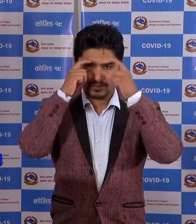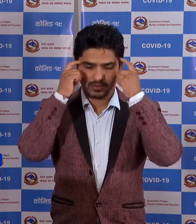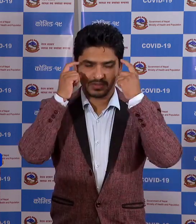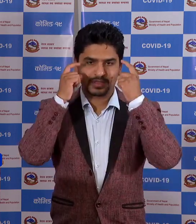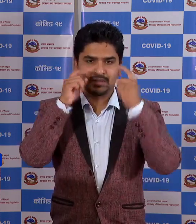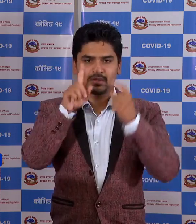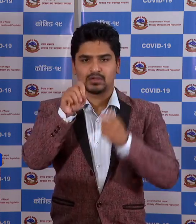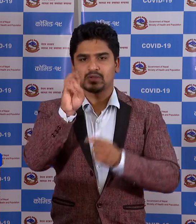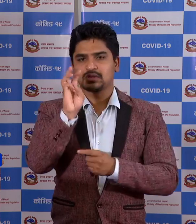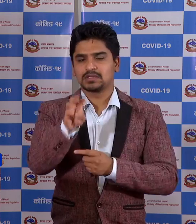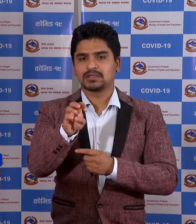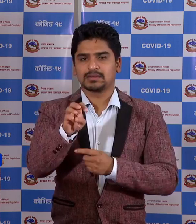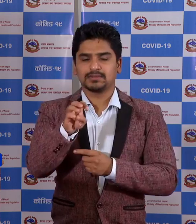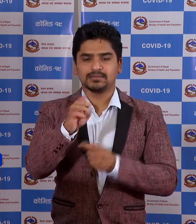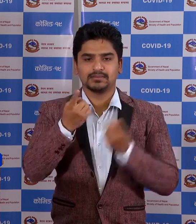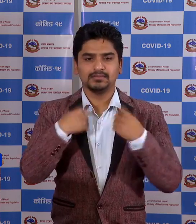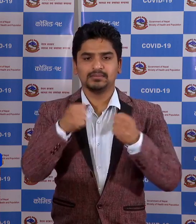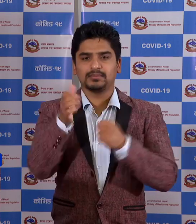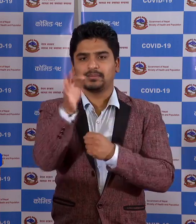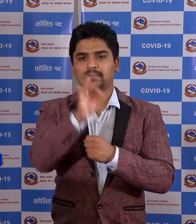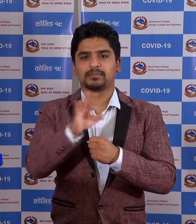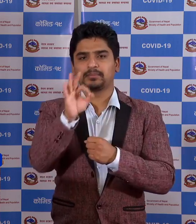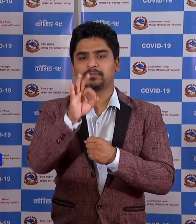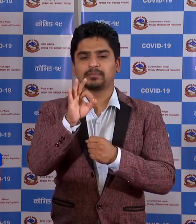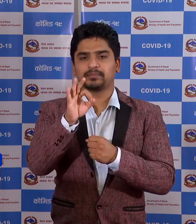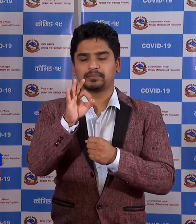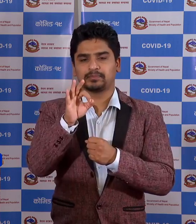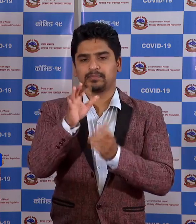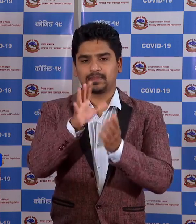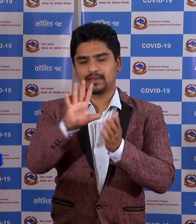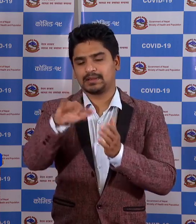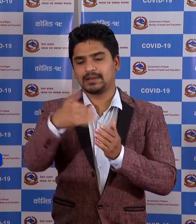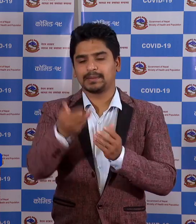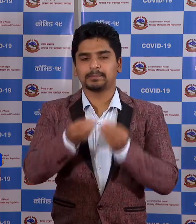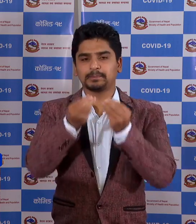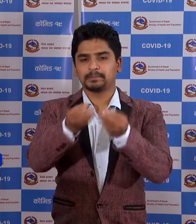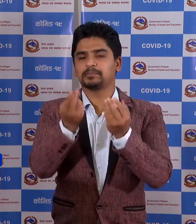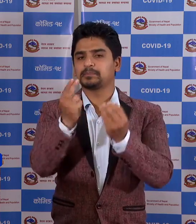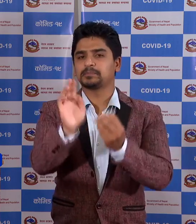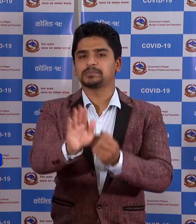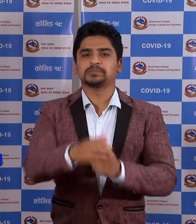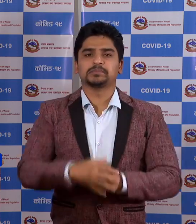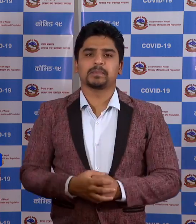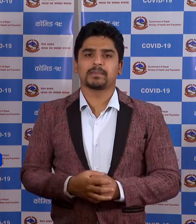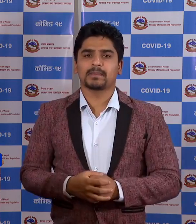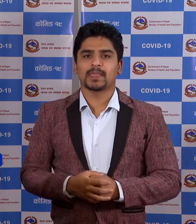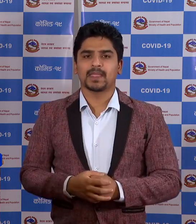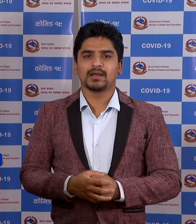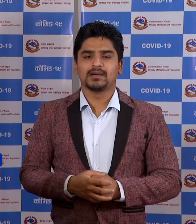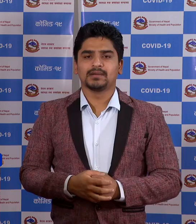चस्माहरू 10,000 स्वास्थ्य तथा जनसङ्ख्या मन्त्रालयलाई हस्तान्तरण भएको छ।